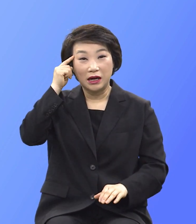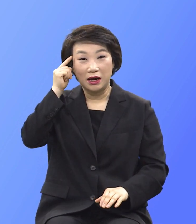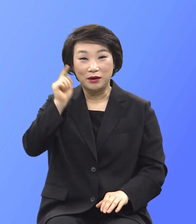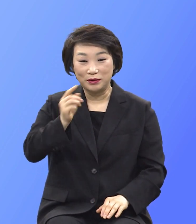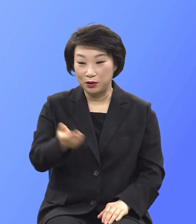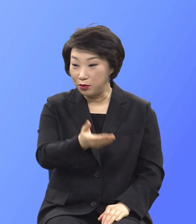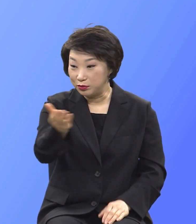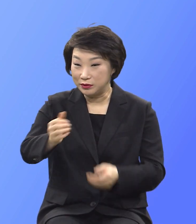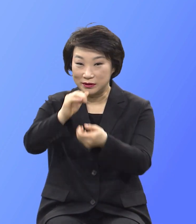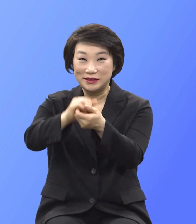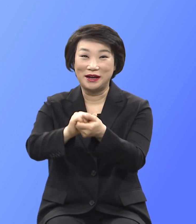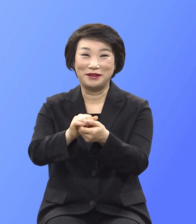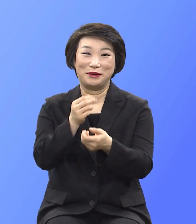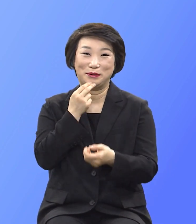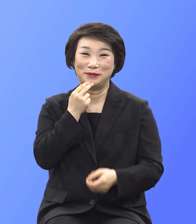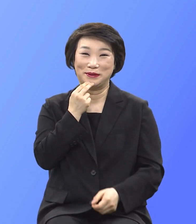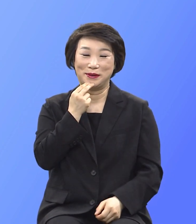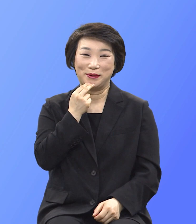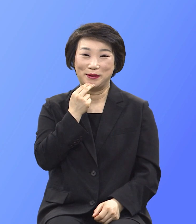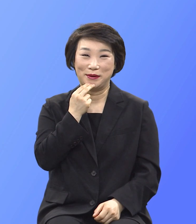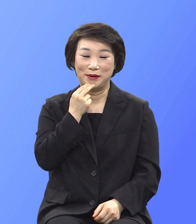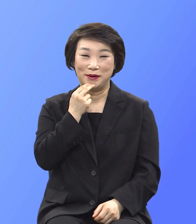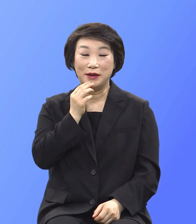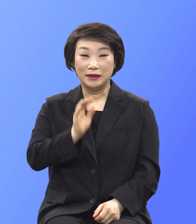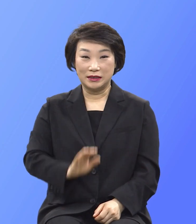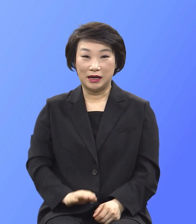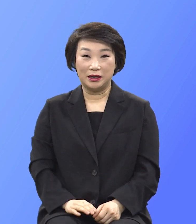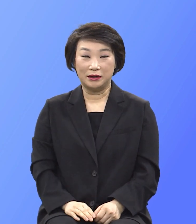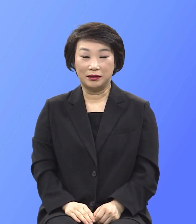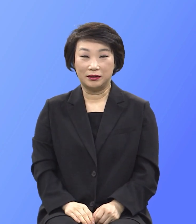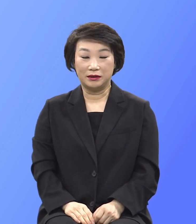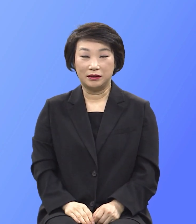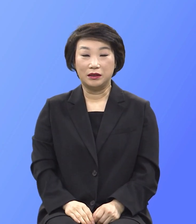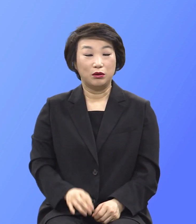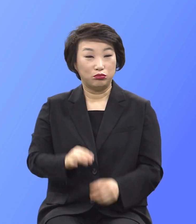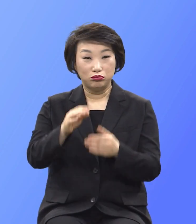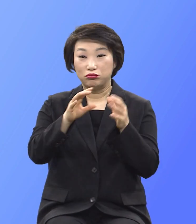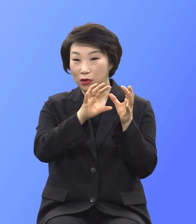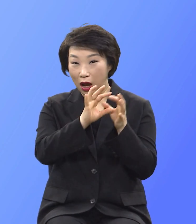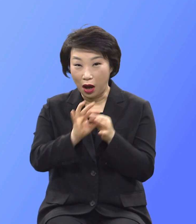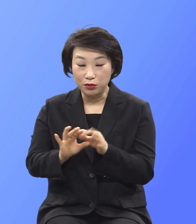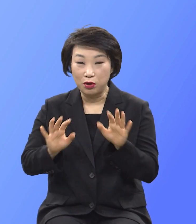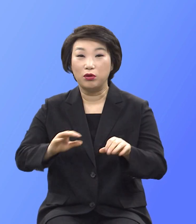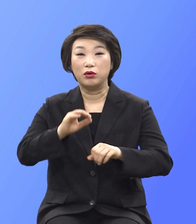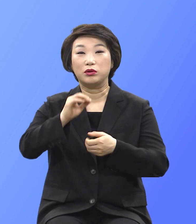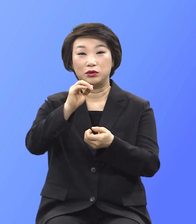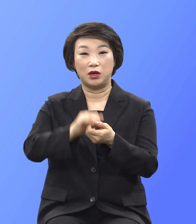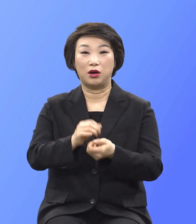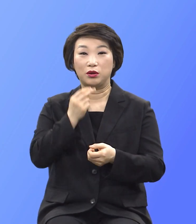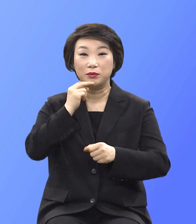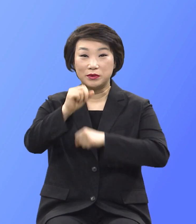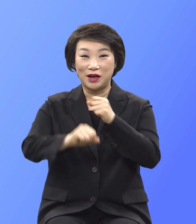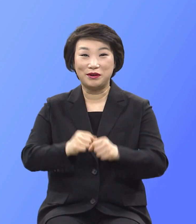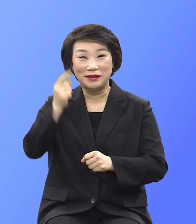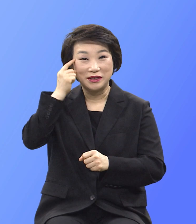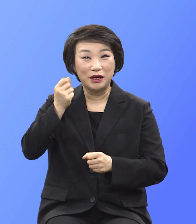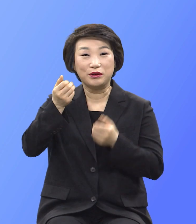생각에는 제한하지 아니하시고 그저 제한 없이 자유하게